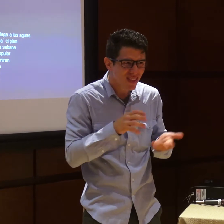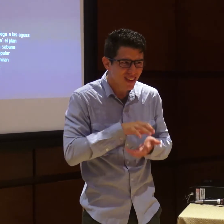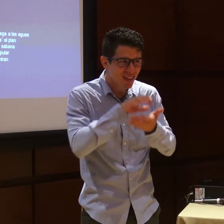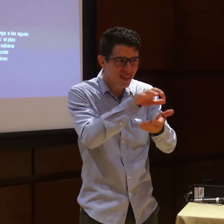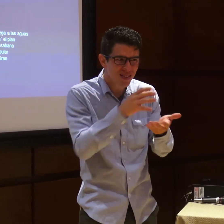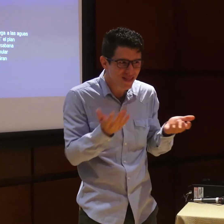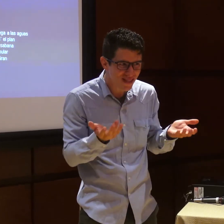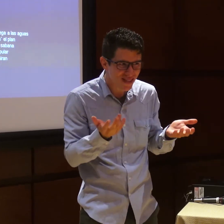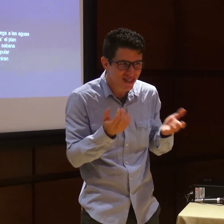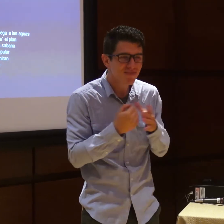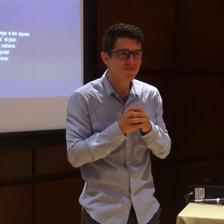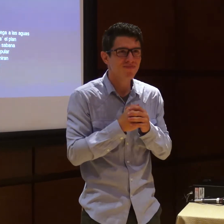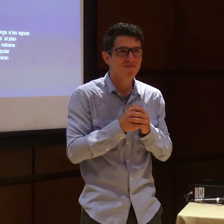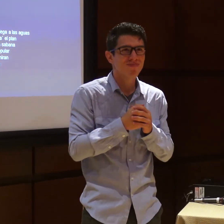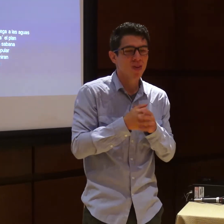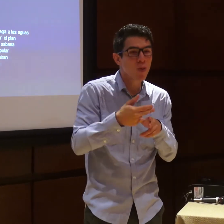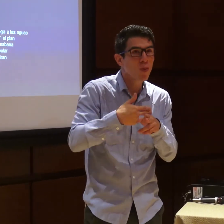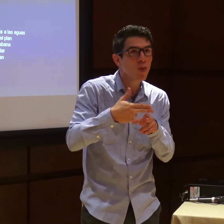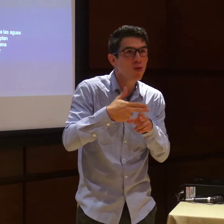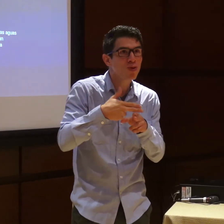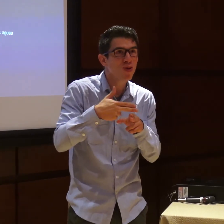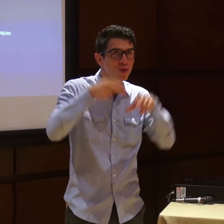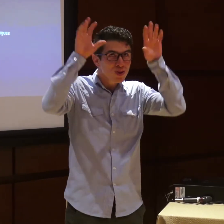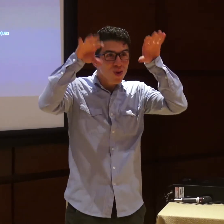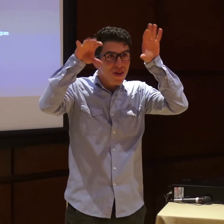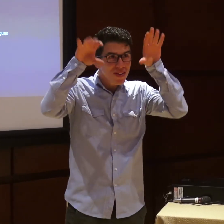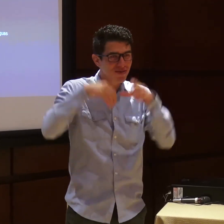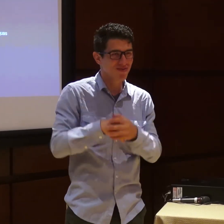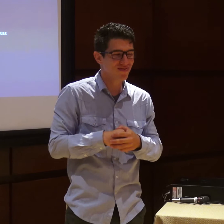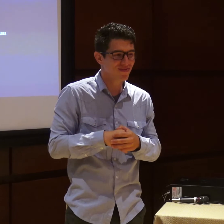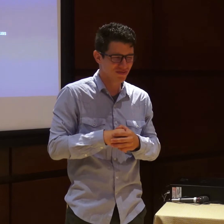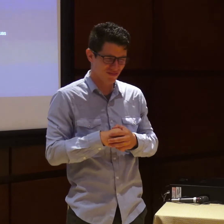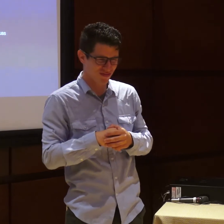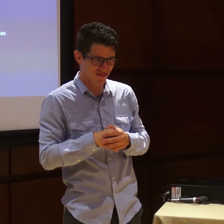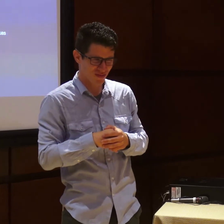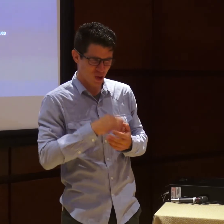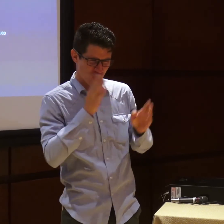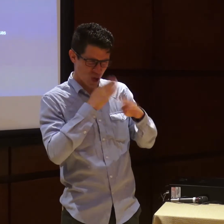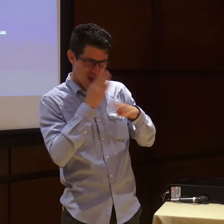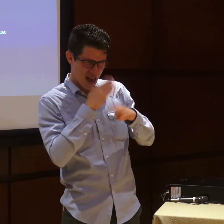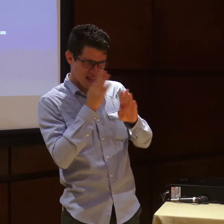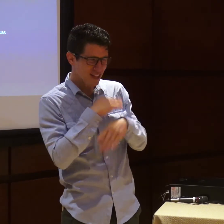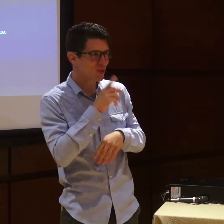Y él siempre, el señor Leandro siempre quería tener algún detalle con la mujer que lo